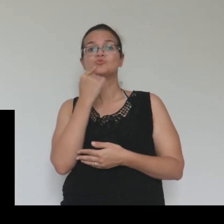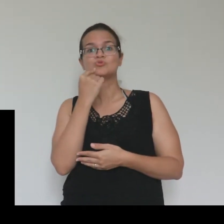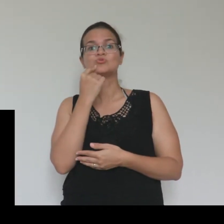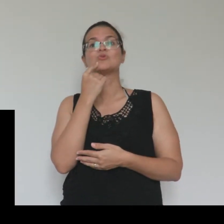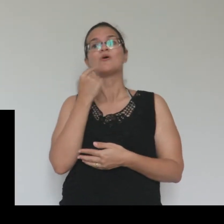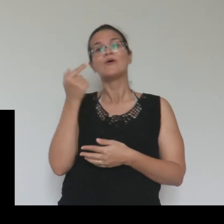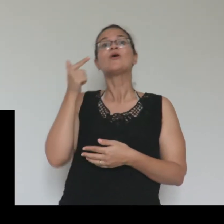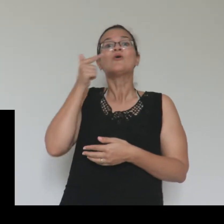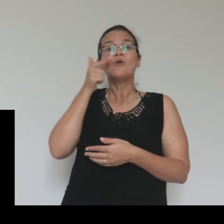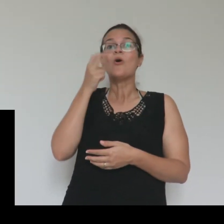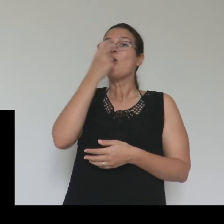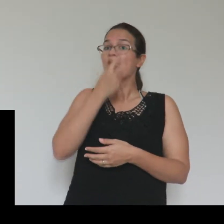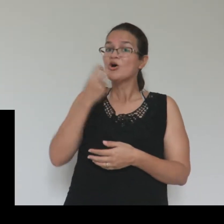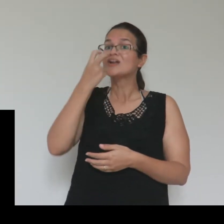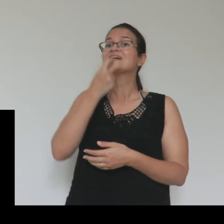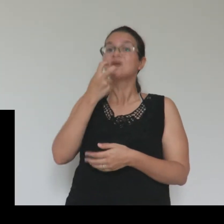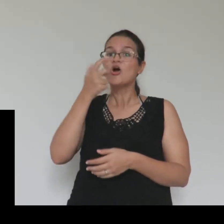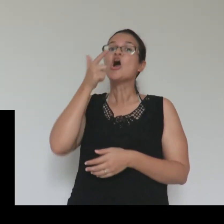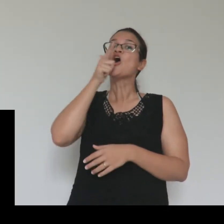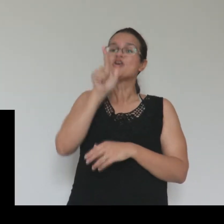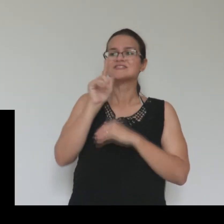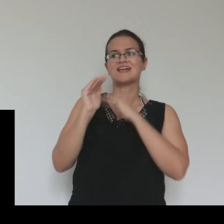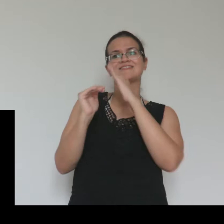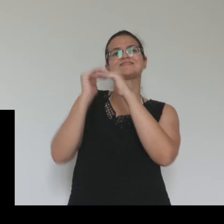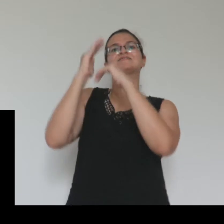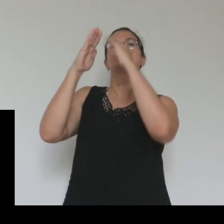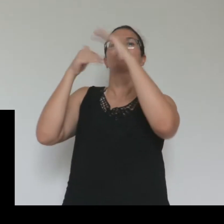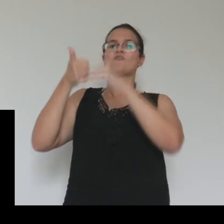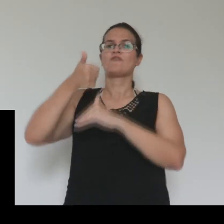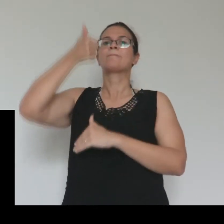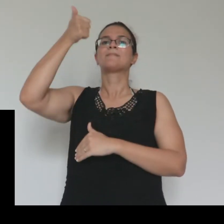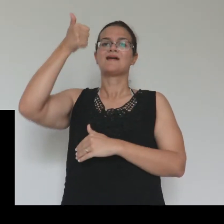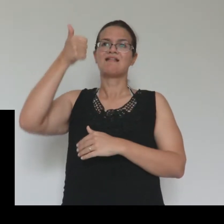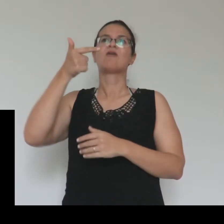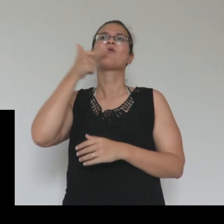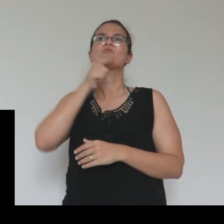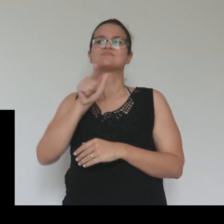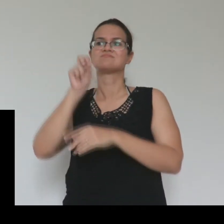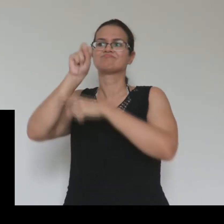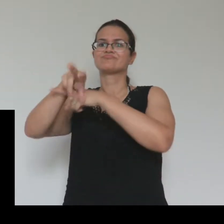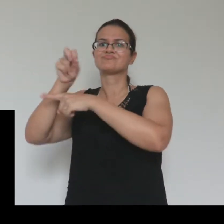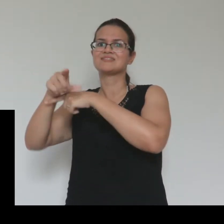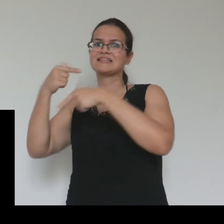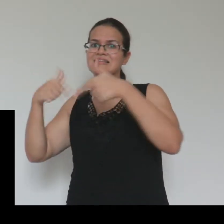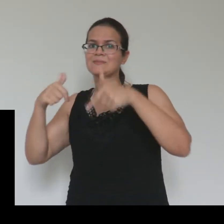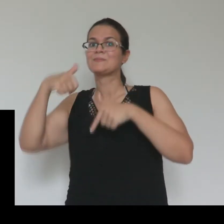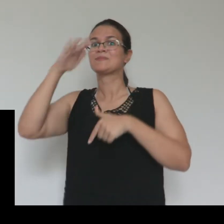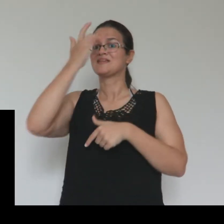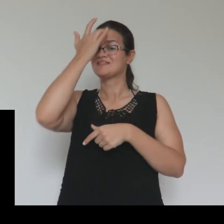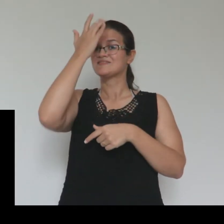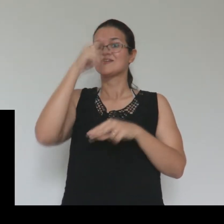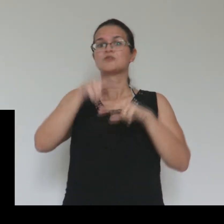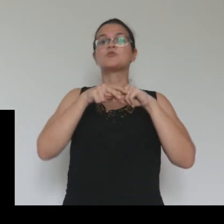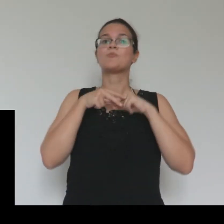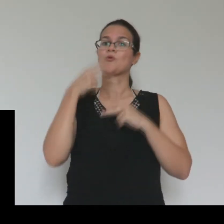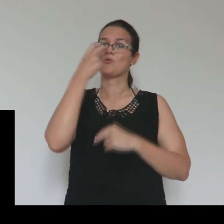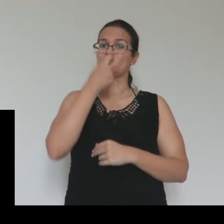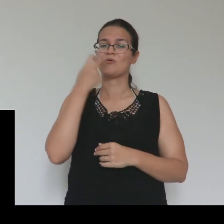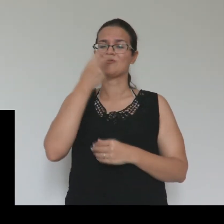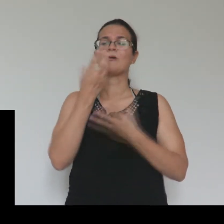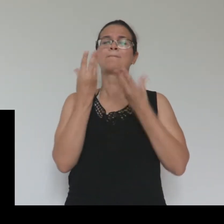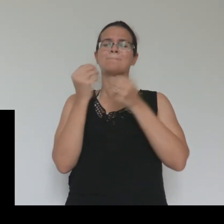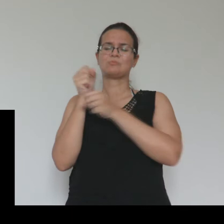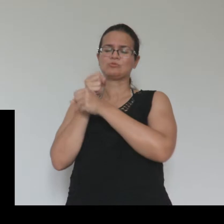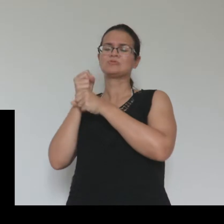se desenvolver melhor na sociedade. Ele consegue empregos melhores devido ao fato dele ser oralizado. Por um bom tempo, eu trabalhei